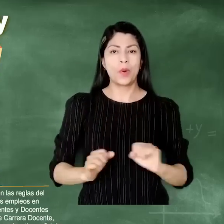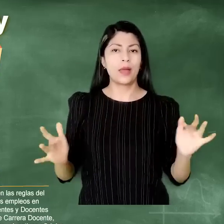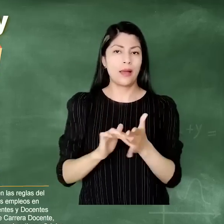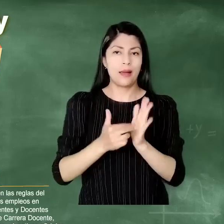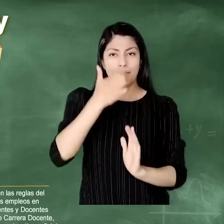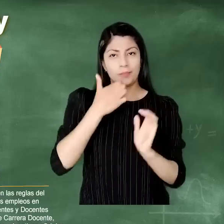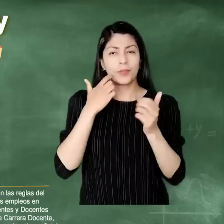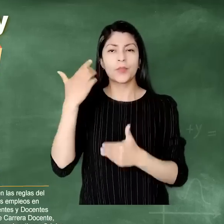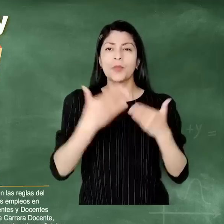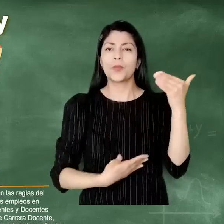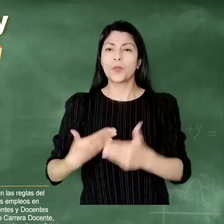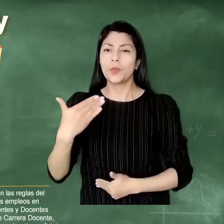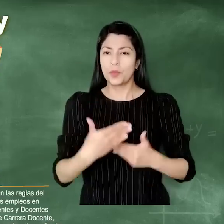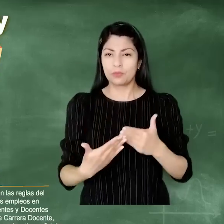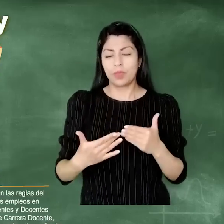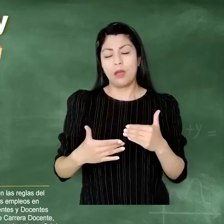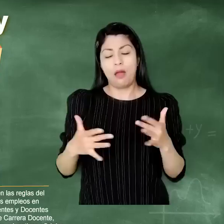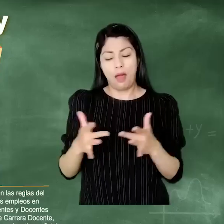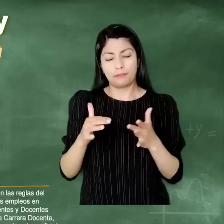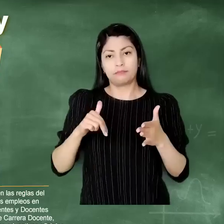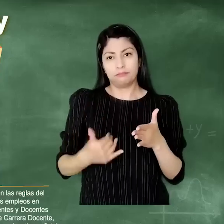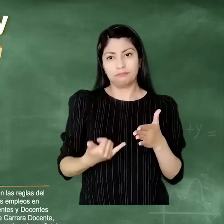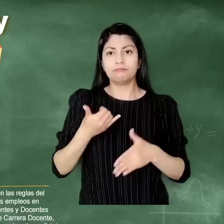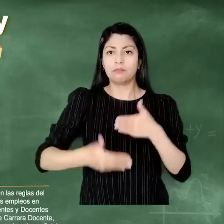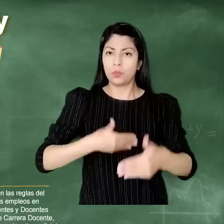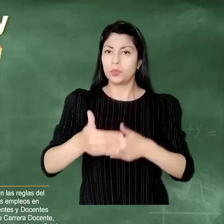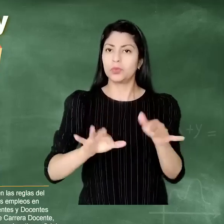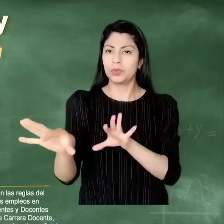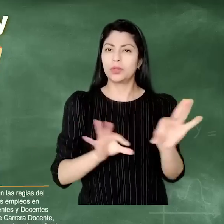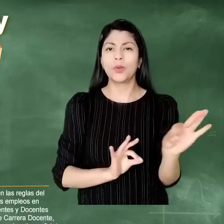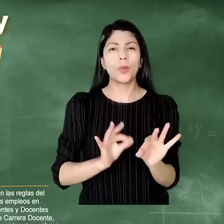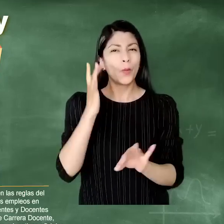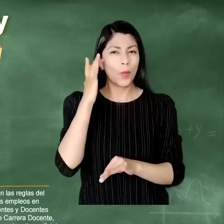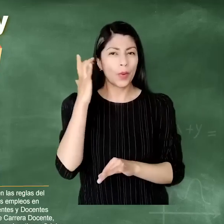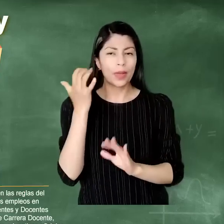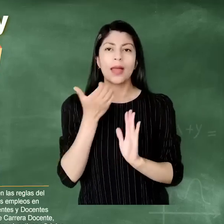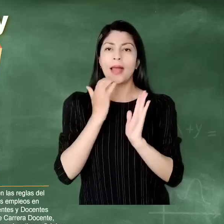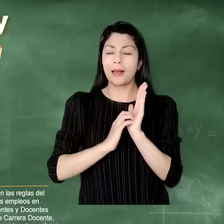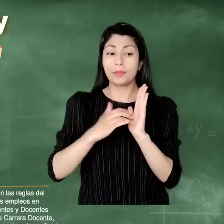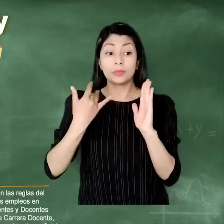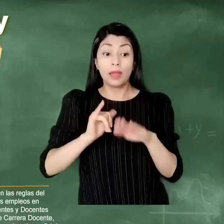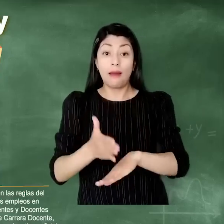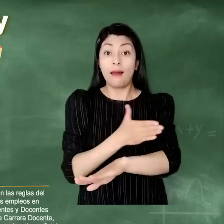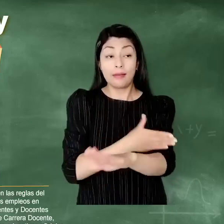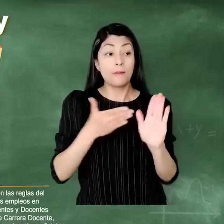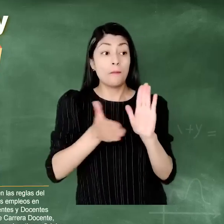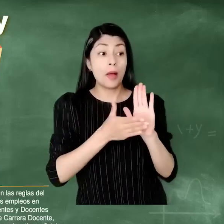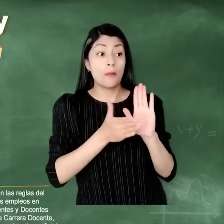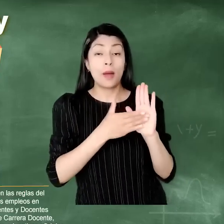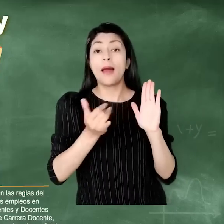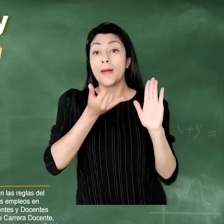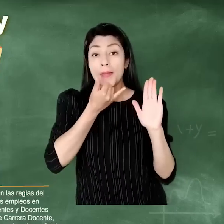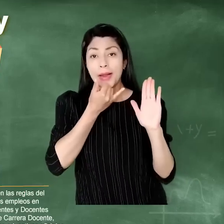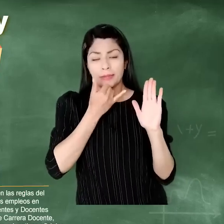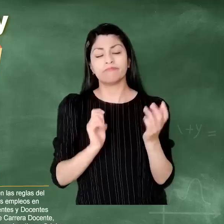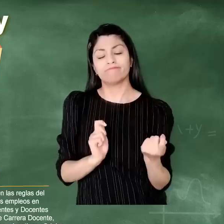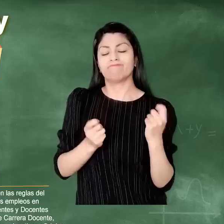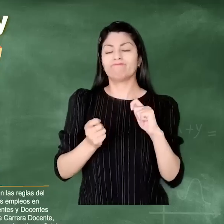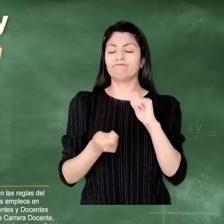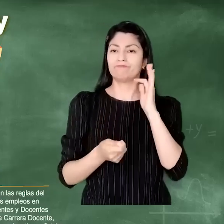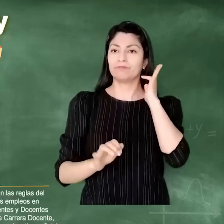en las pruebas presentadas en este proceso de selección, cuando se compruebe que hubo error.